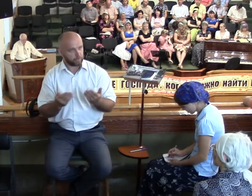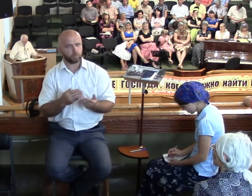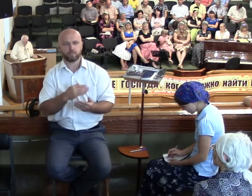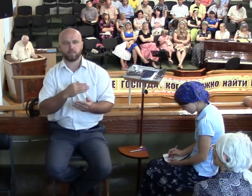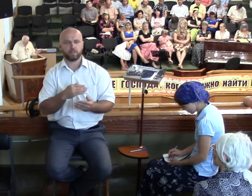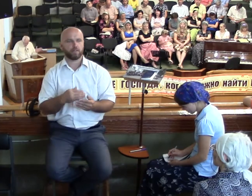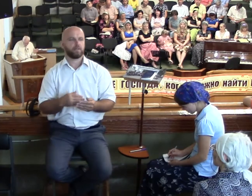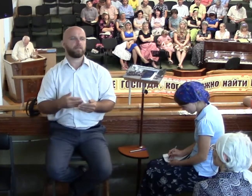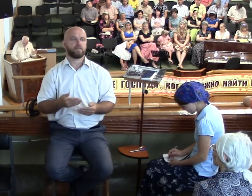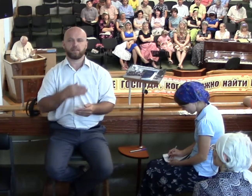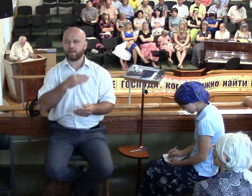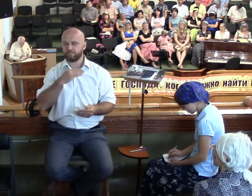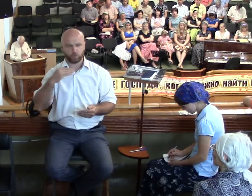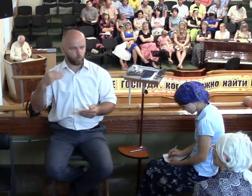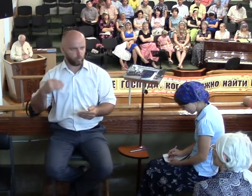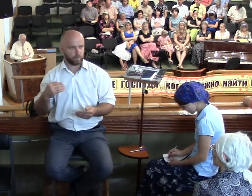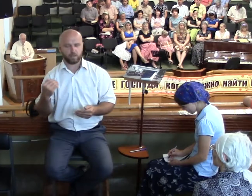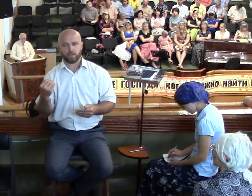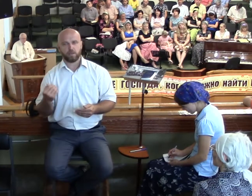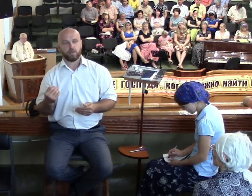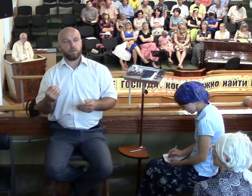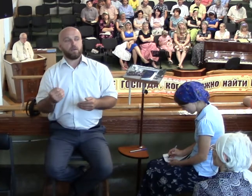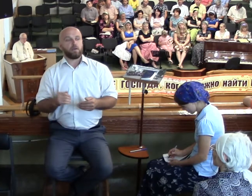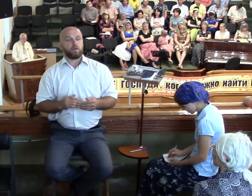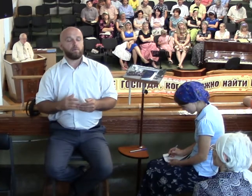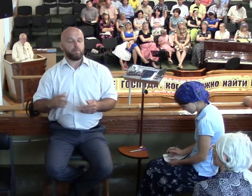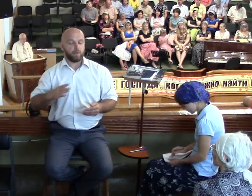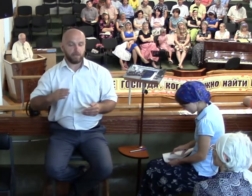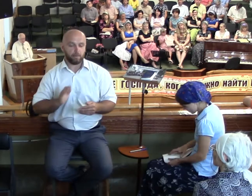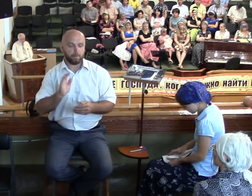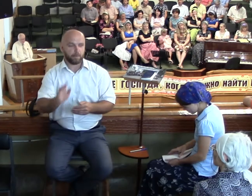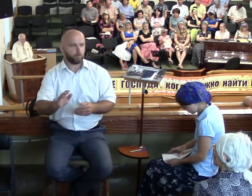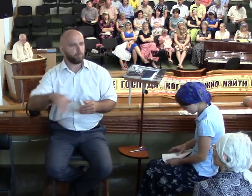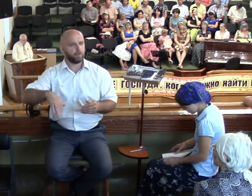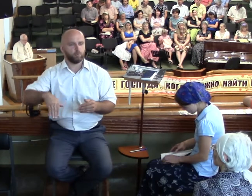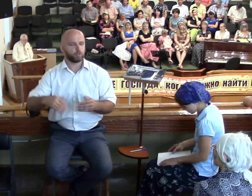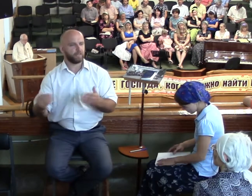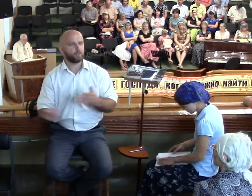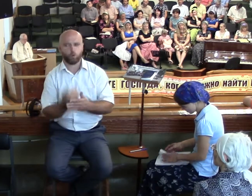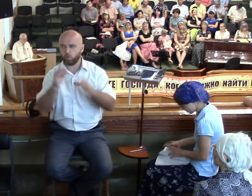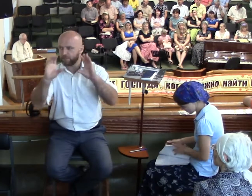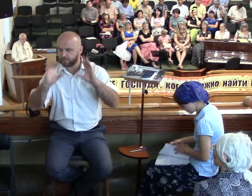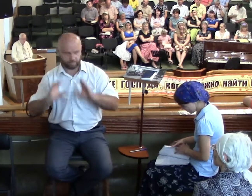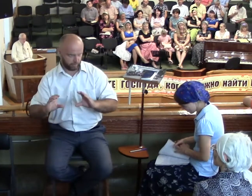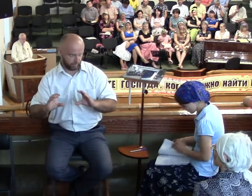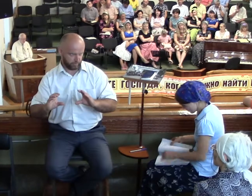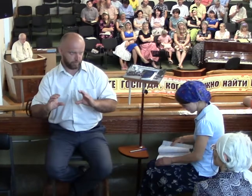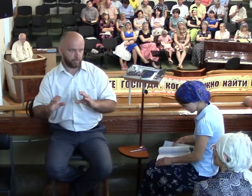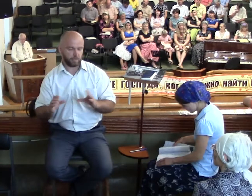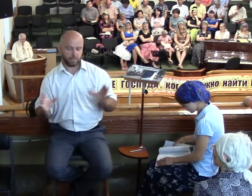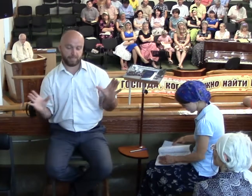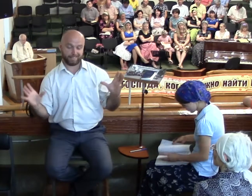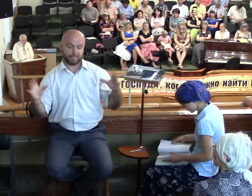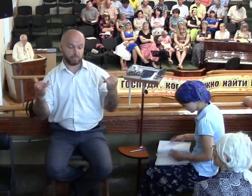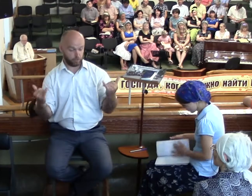И в первом веке написаны были послания, это уже 2000 лет почти.